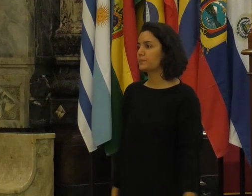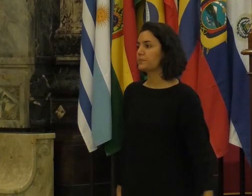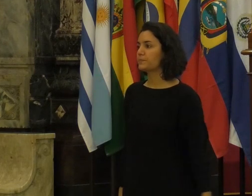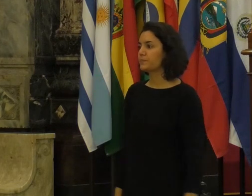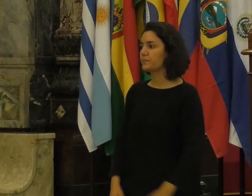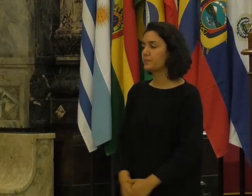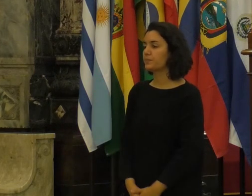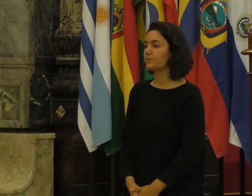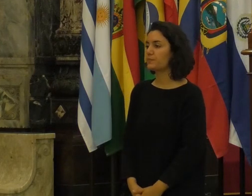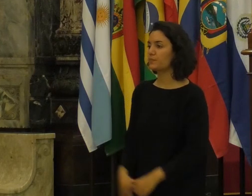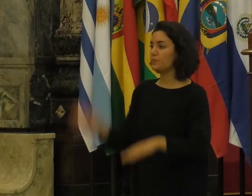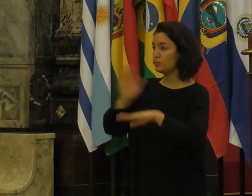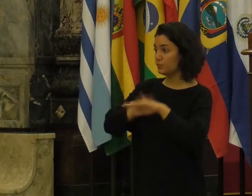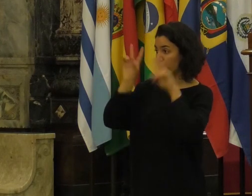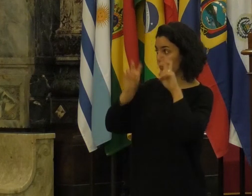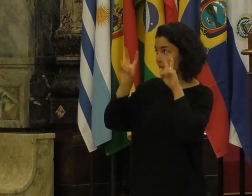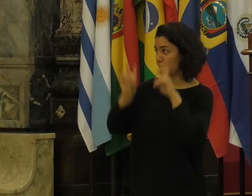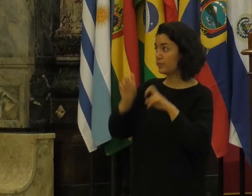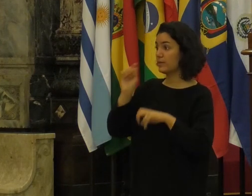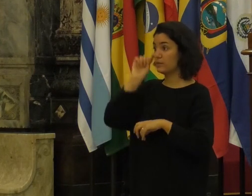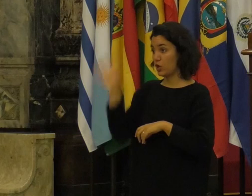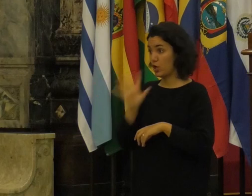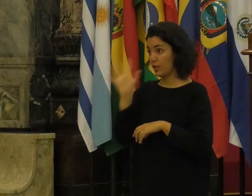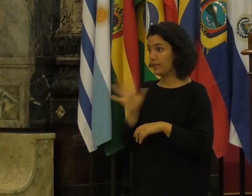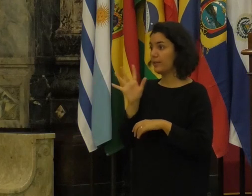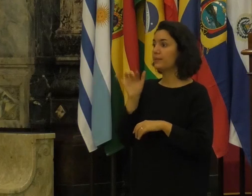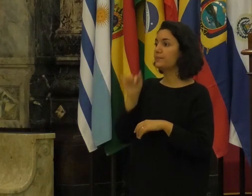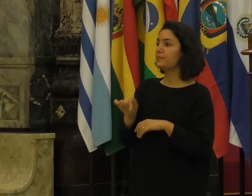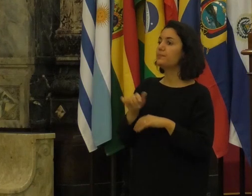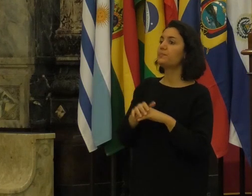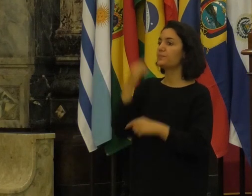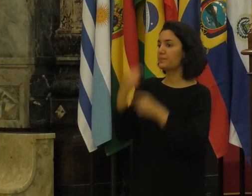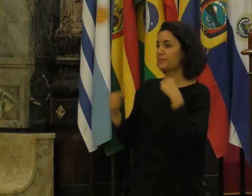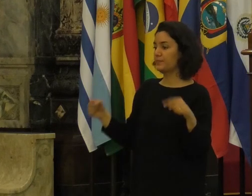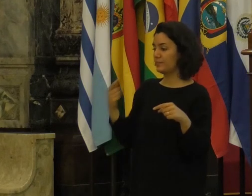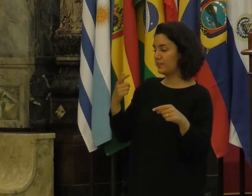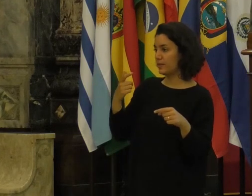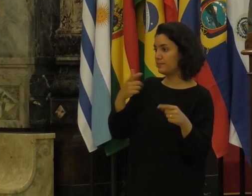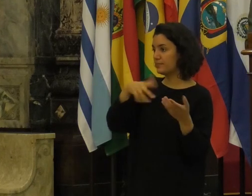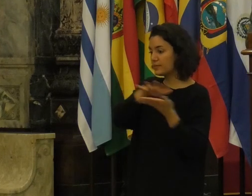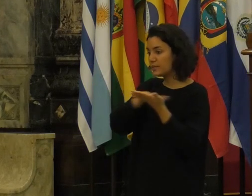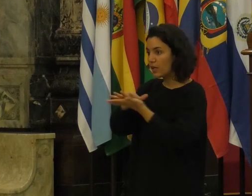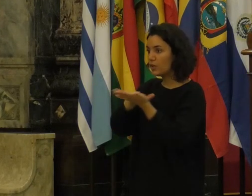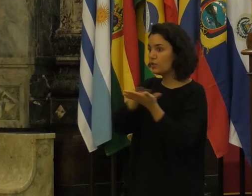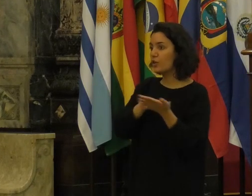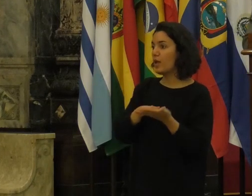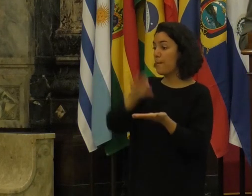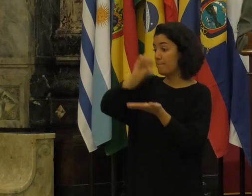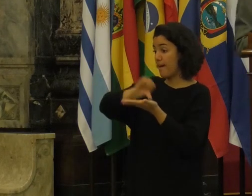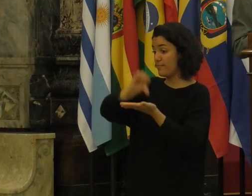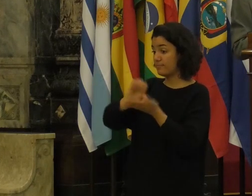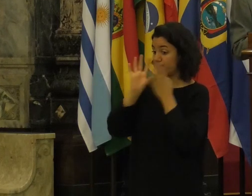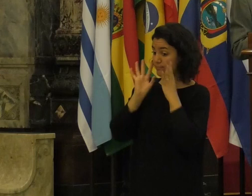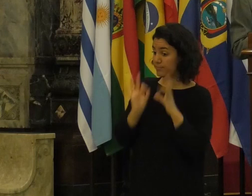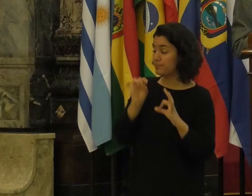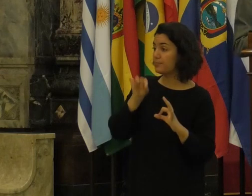En lo que respecta a la psicología y su lugar relativo en relación con el conjunto de publicaciones de diferentes sectores en una región o país determinado,